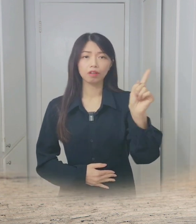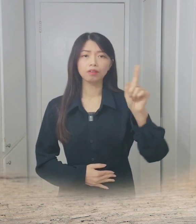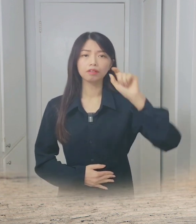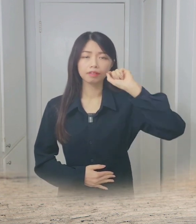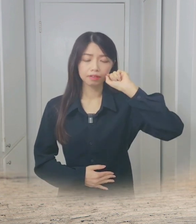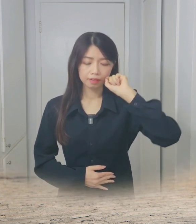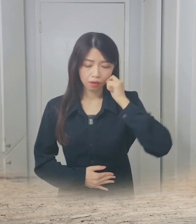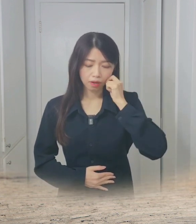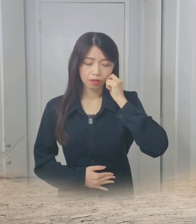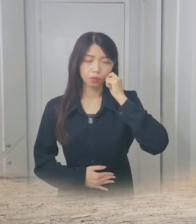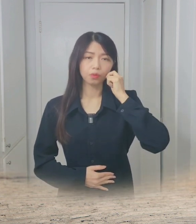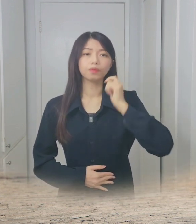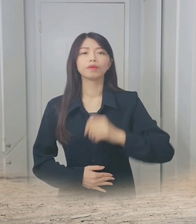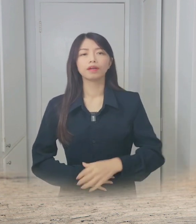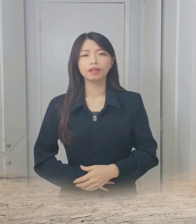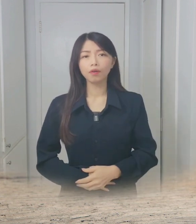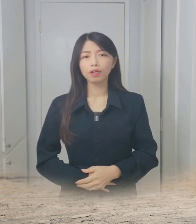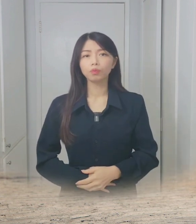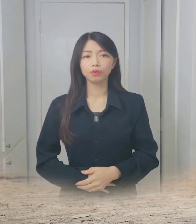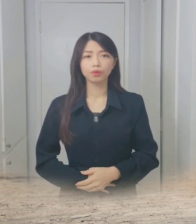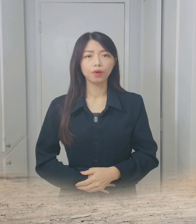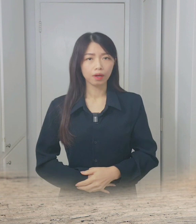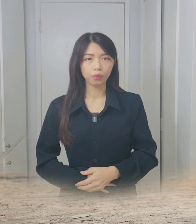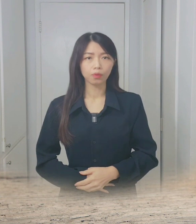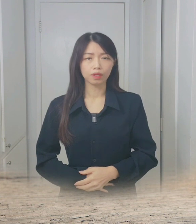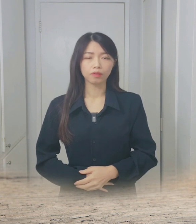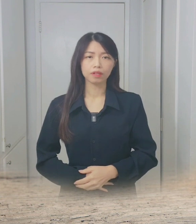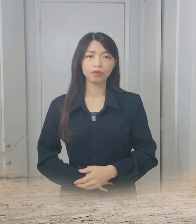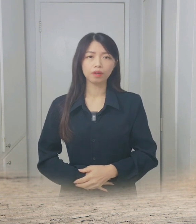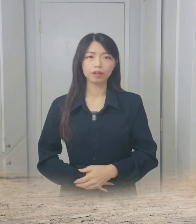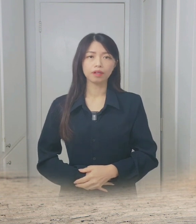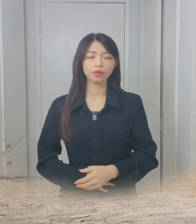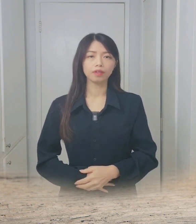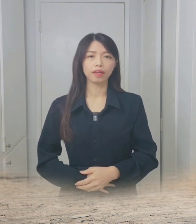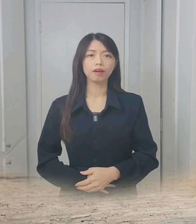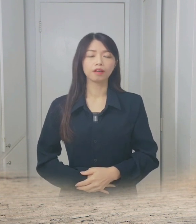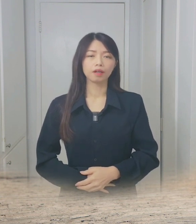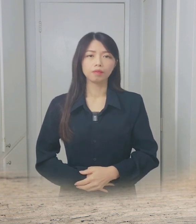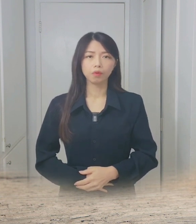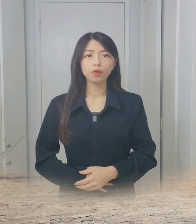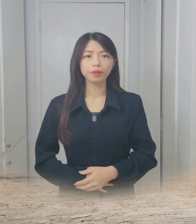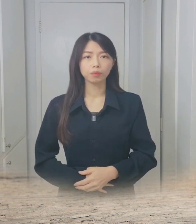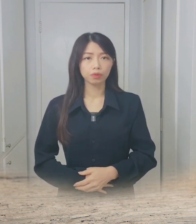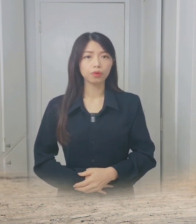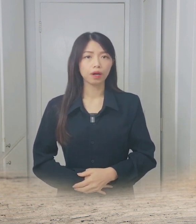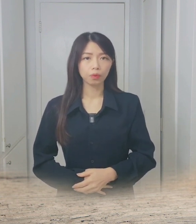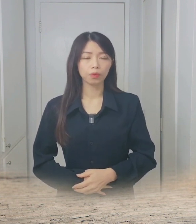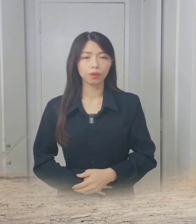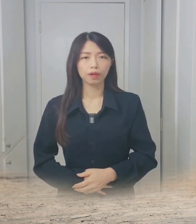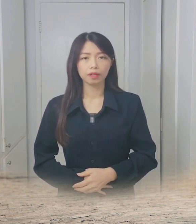어떤 상황에도 상황에도 불구하고 이런 뜻의 수어를 해줬는데요. 모모임에도